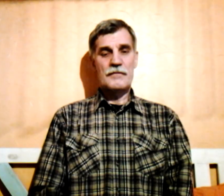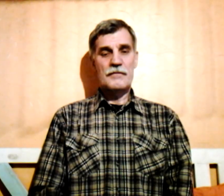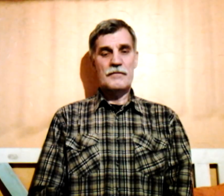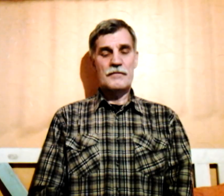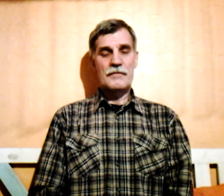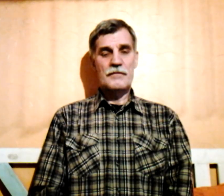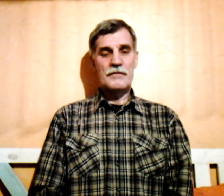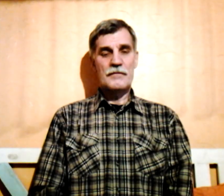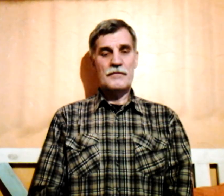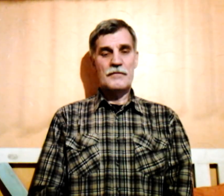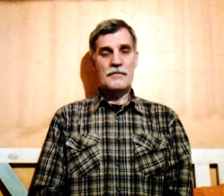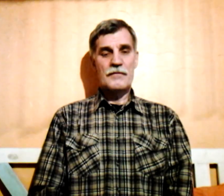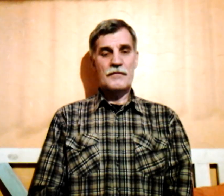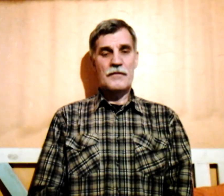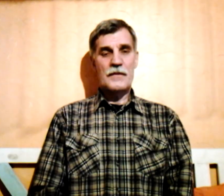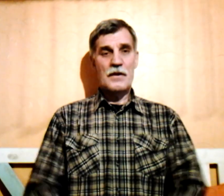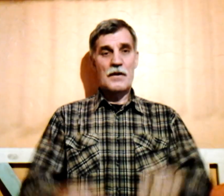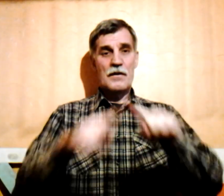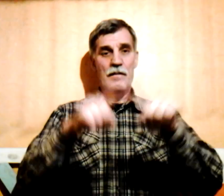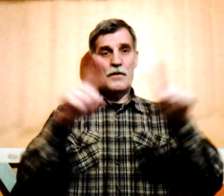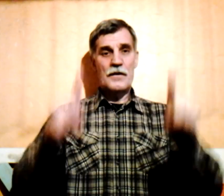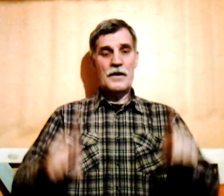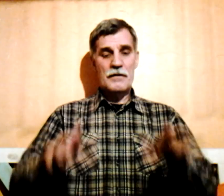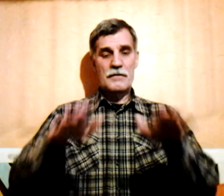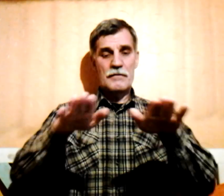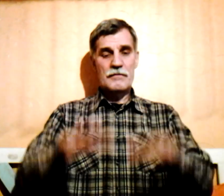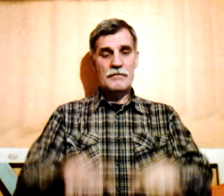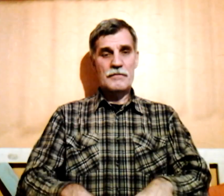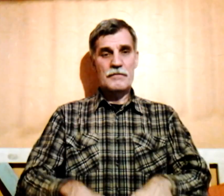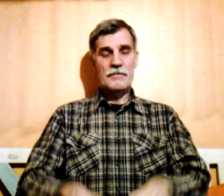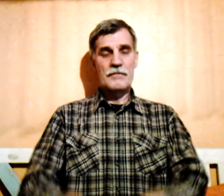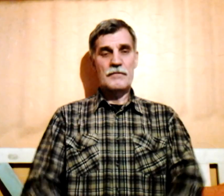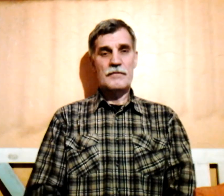Rug. Коврик. Коврик.